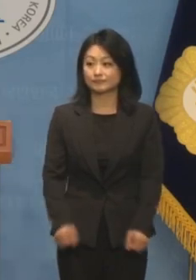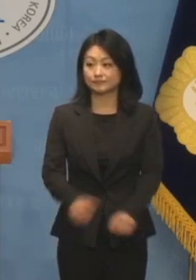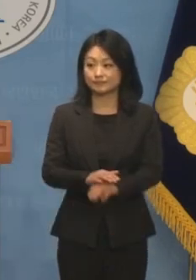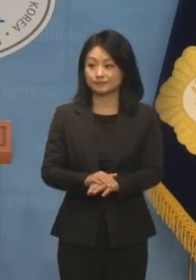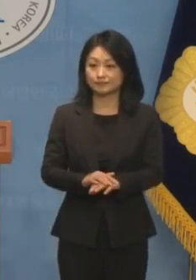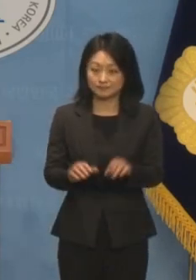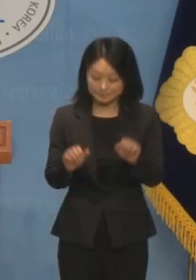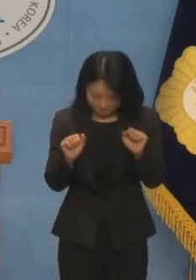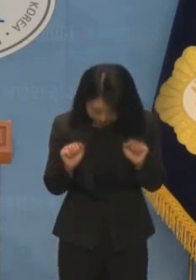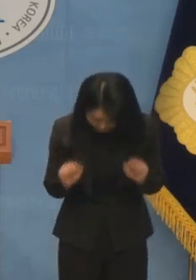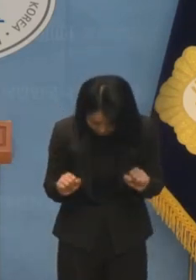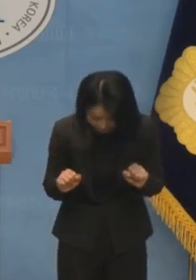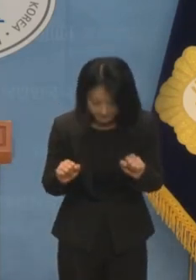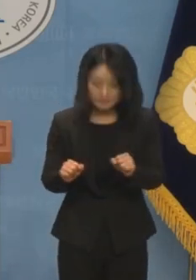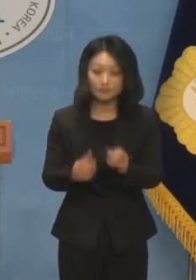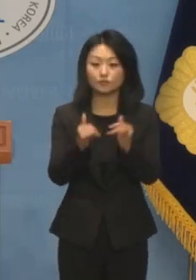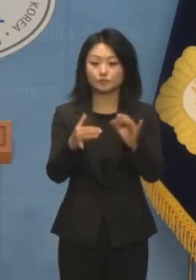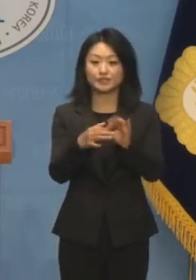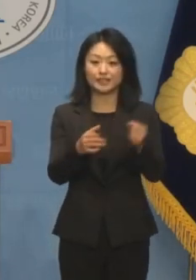안녕하세요. 국민의힘 대변인 김민수입니다.